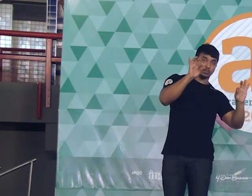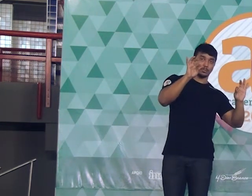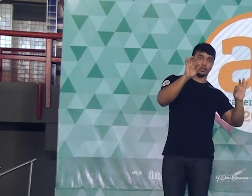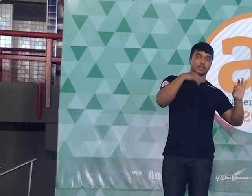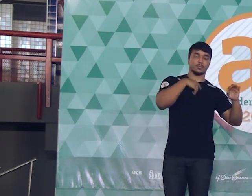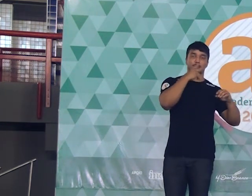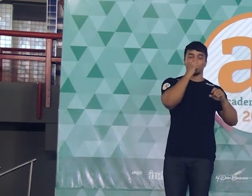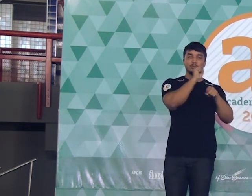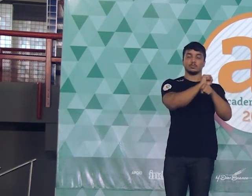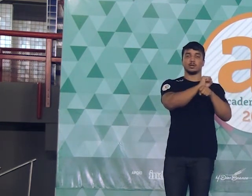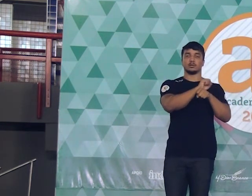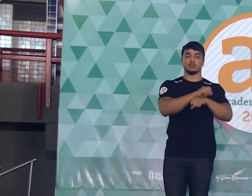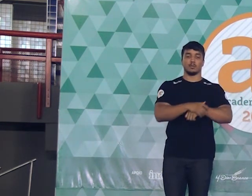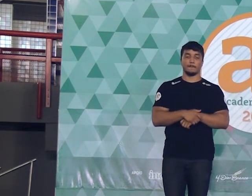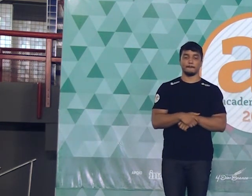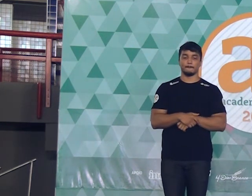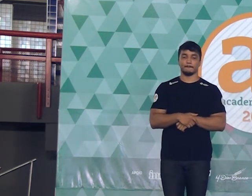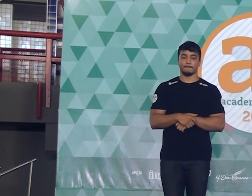parar.